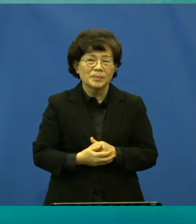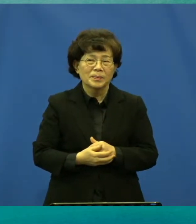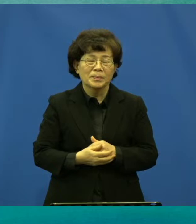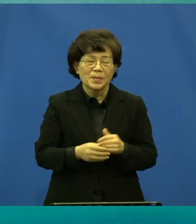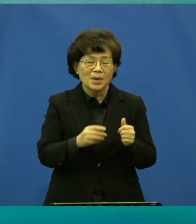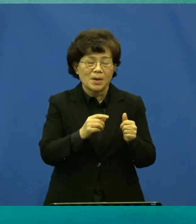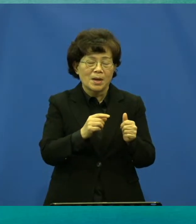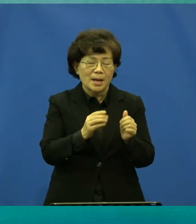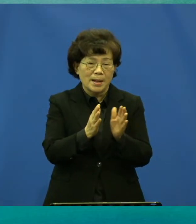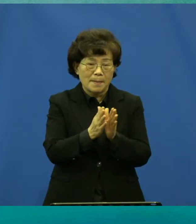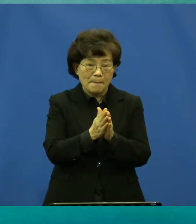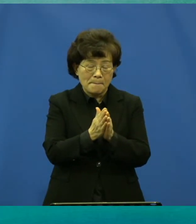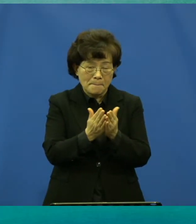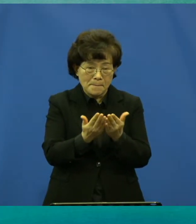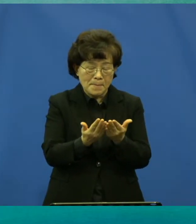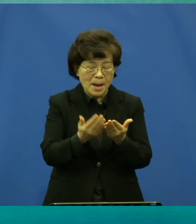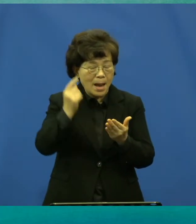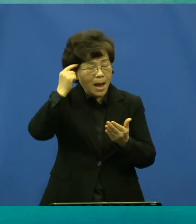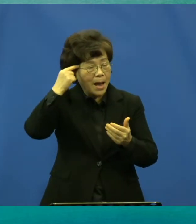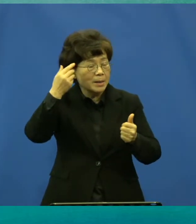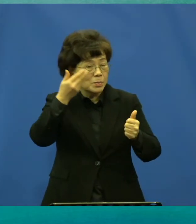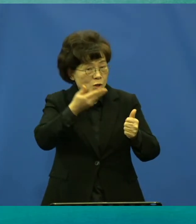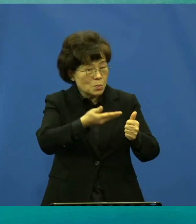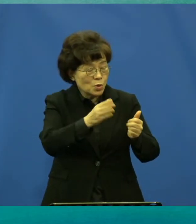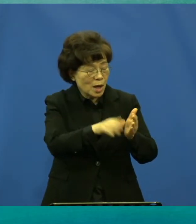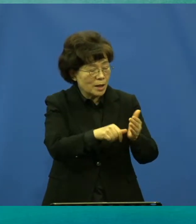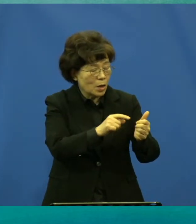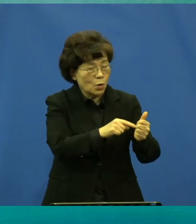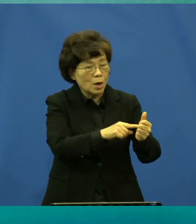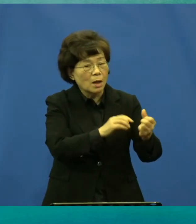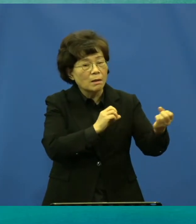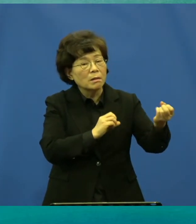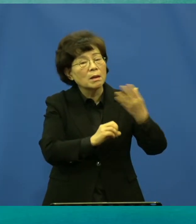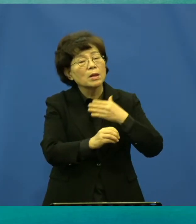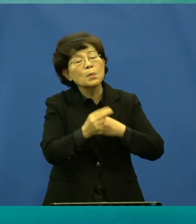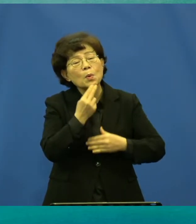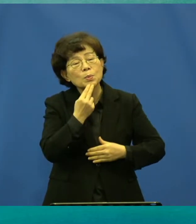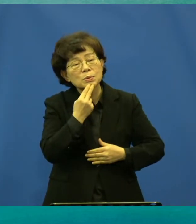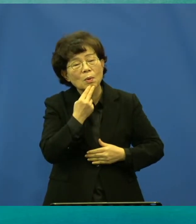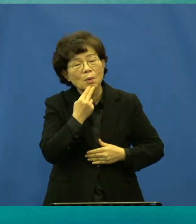요나서를 보면 하나님은 질문하는데 요나는 대답을 잘 안 합니다.